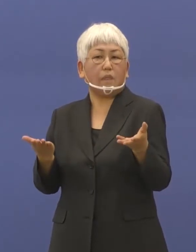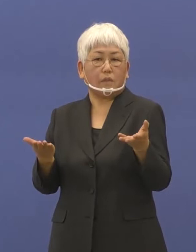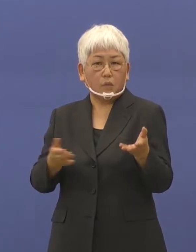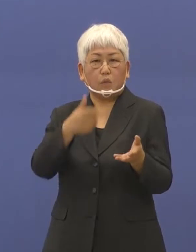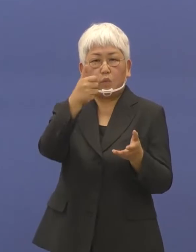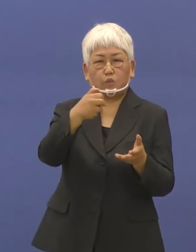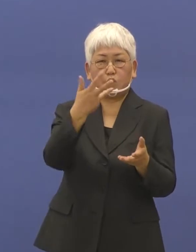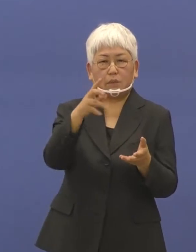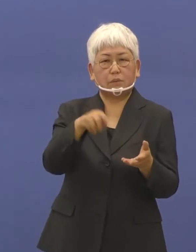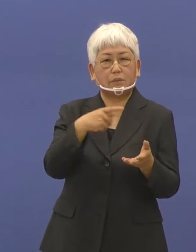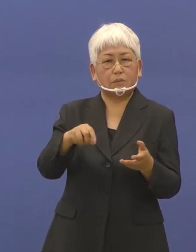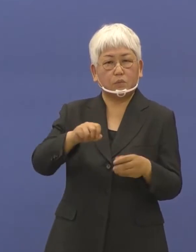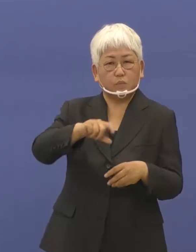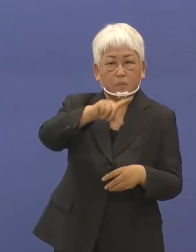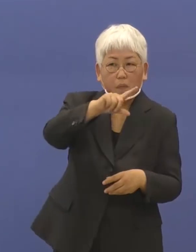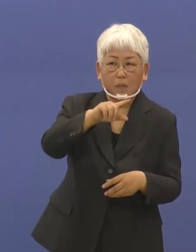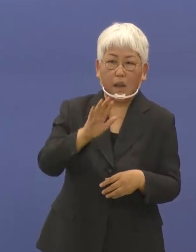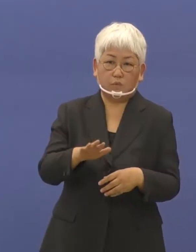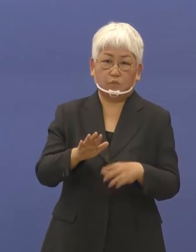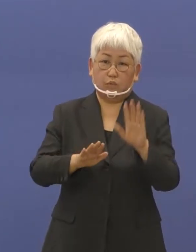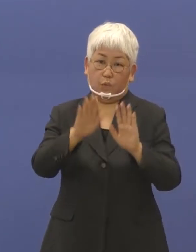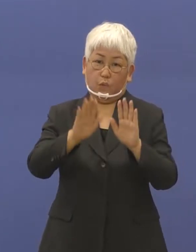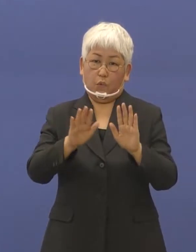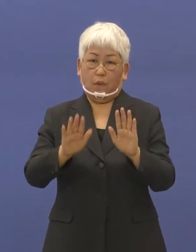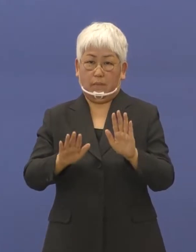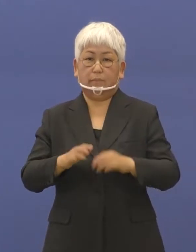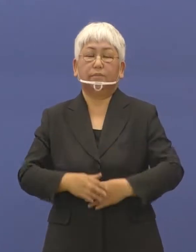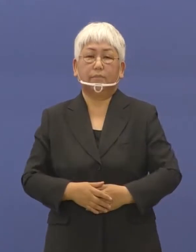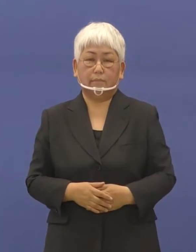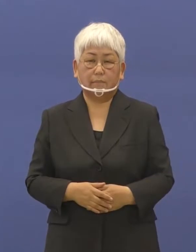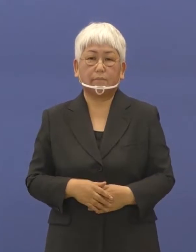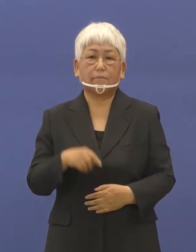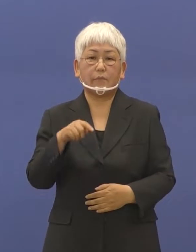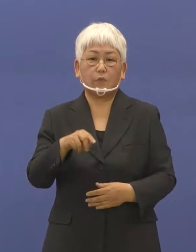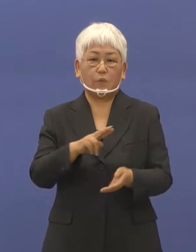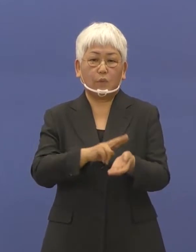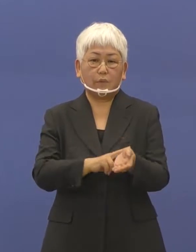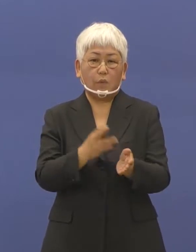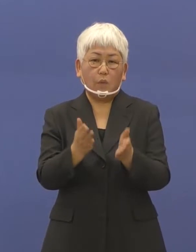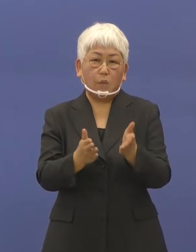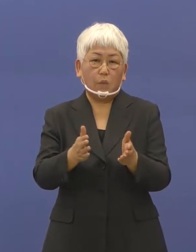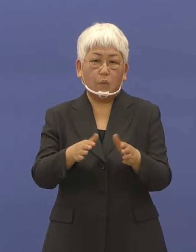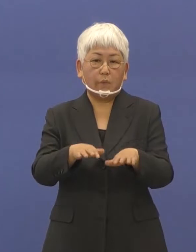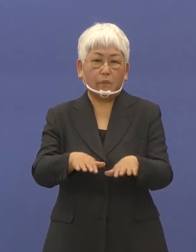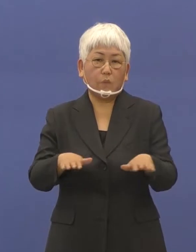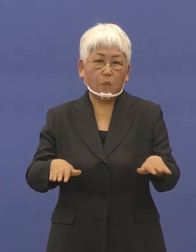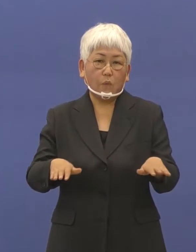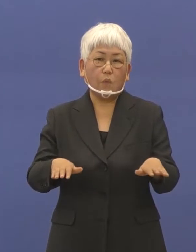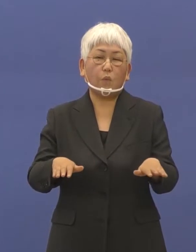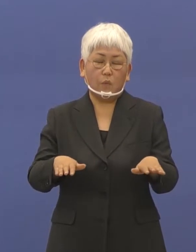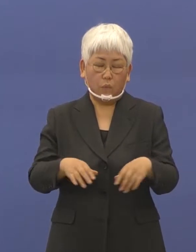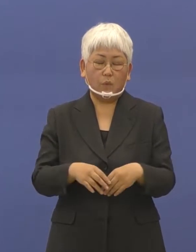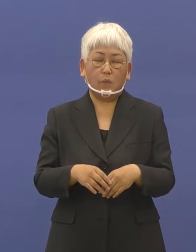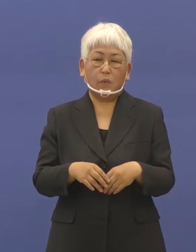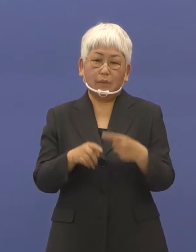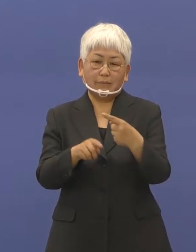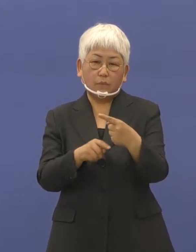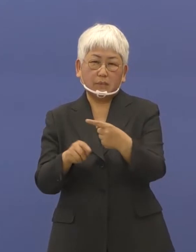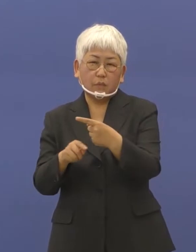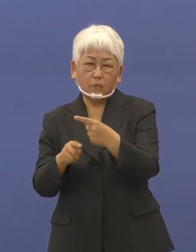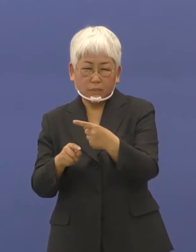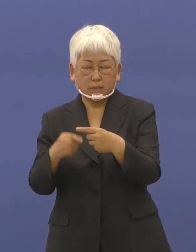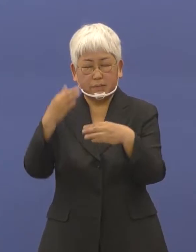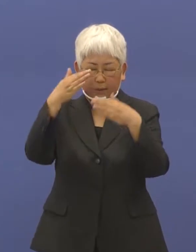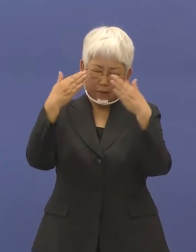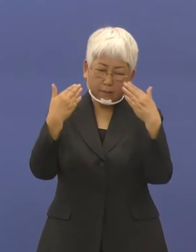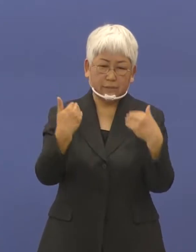ている状況であります。この医療的ケア児、この一人一人にきめ細か